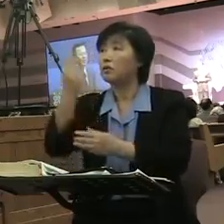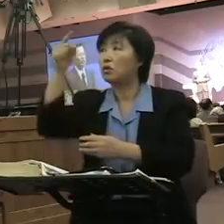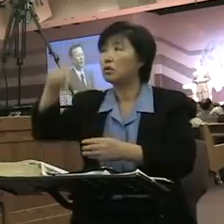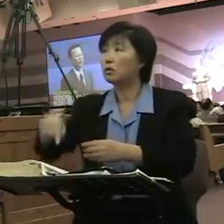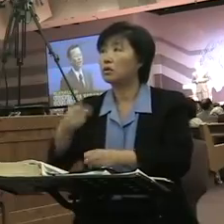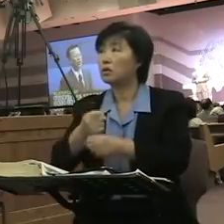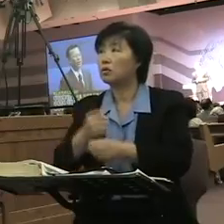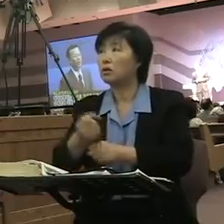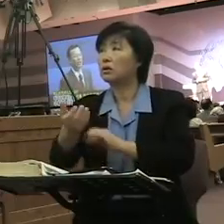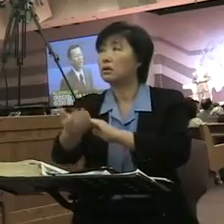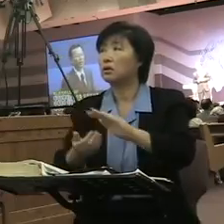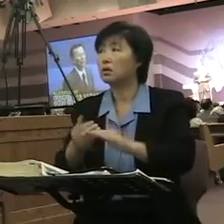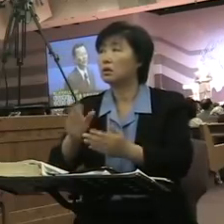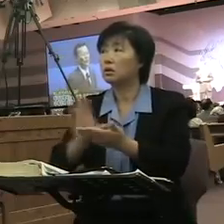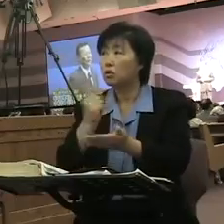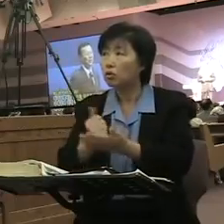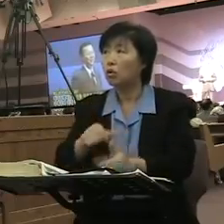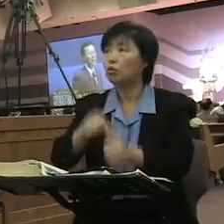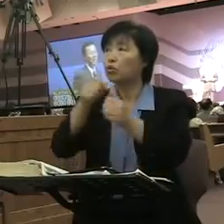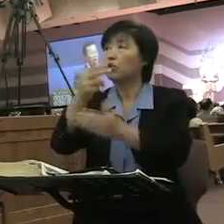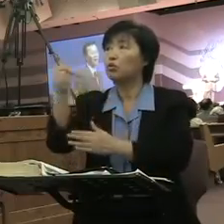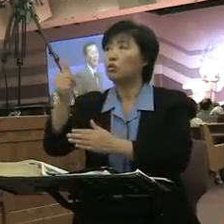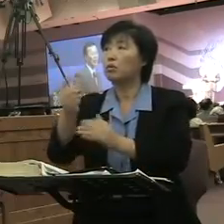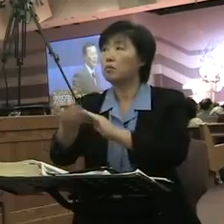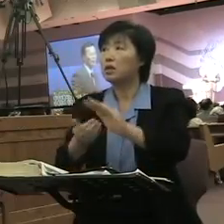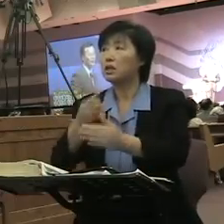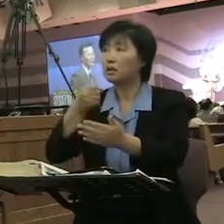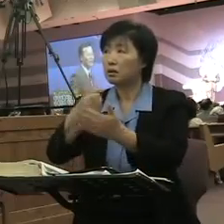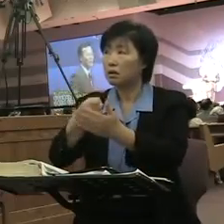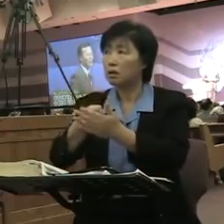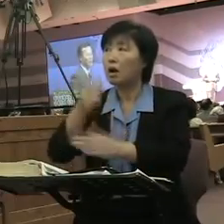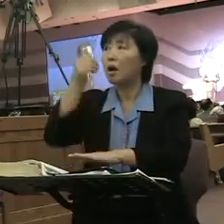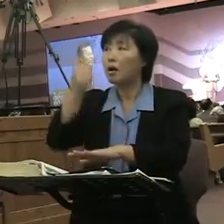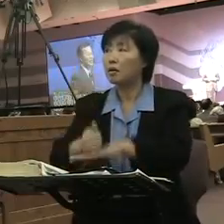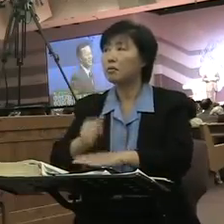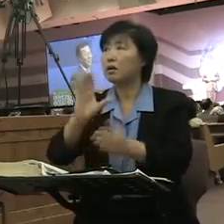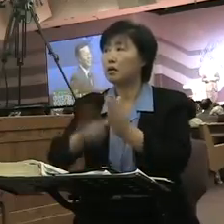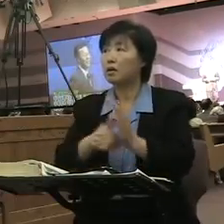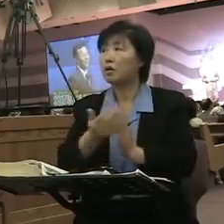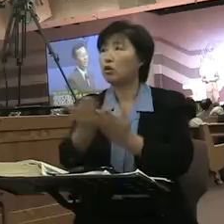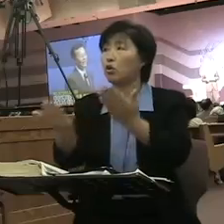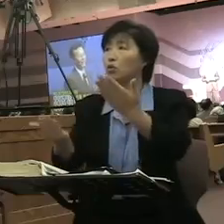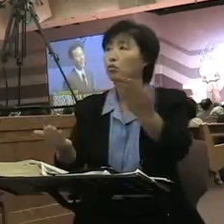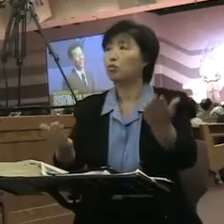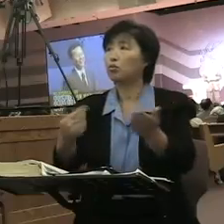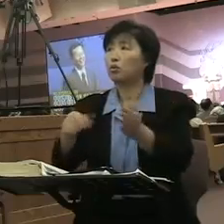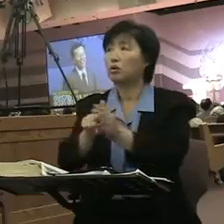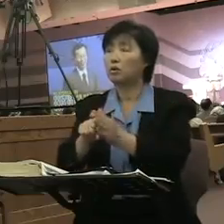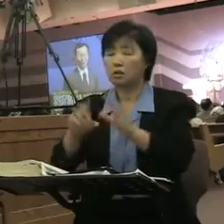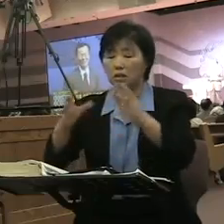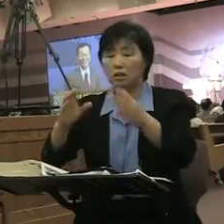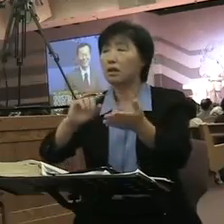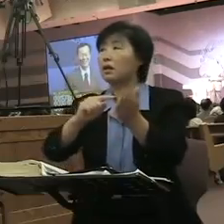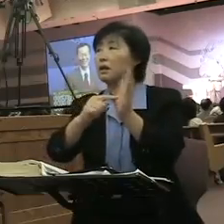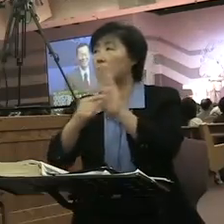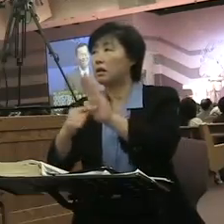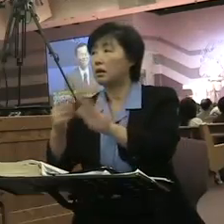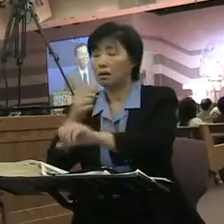전에 그리스도를 구세주로 미리 정하셨고 이 마지막 때 여러분을 위해서 그분을 세상에 나타나게